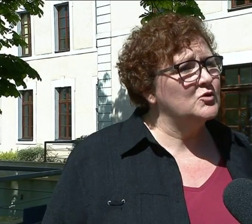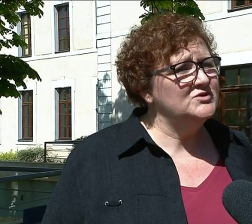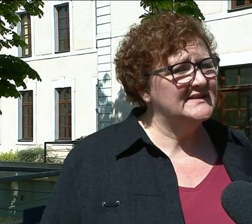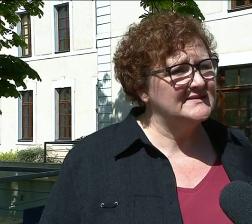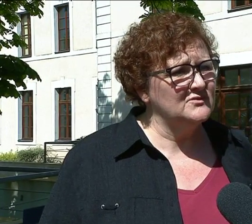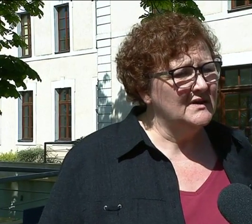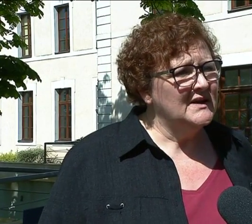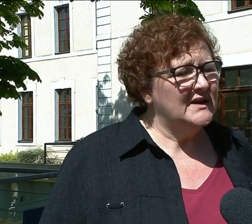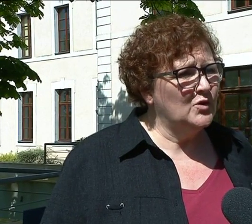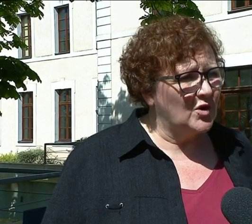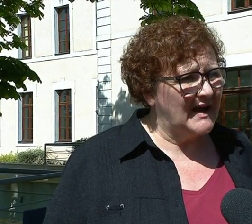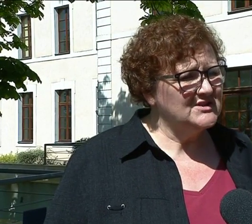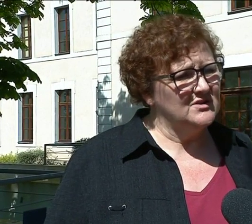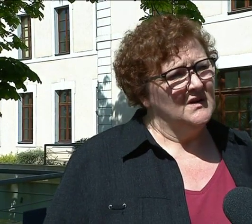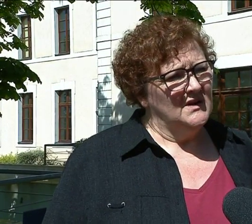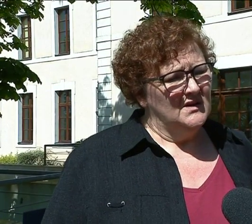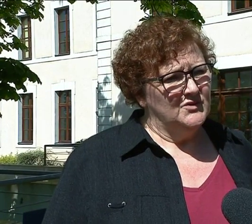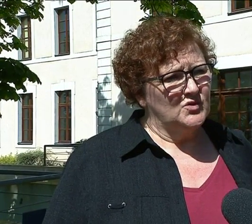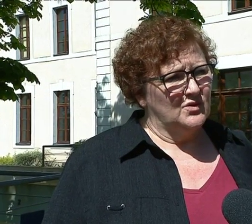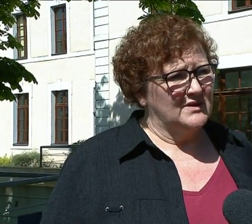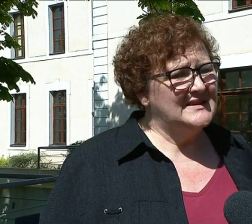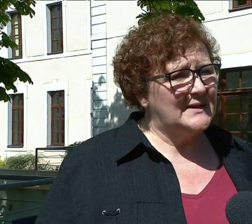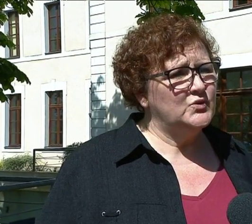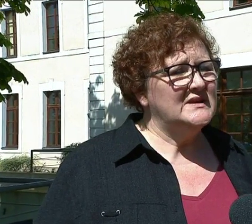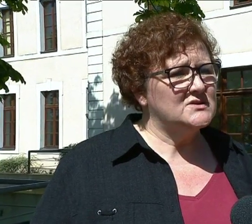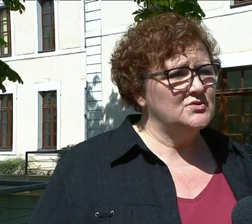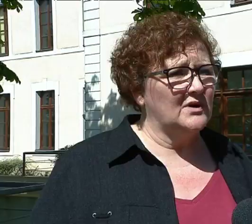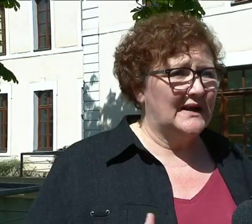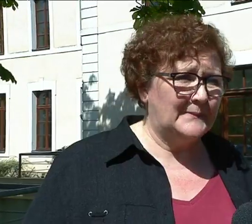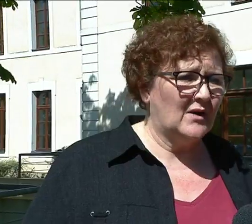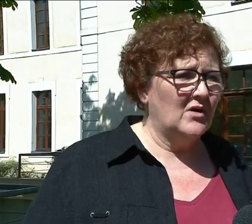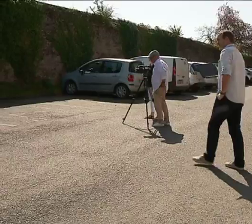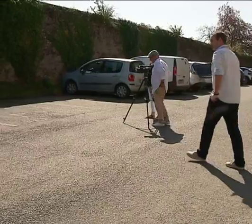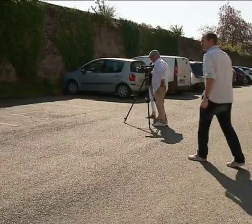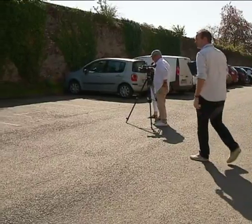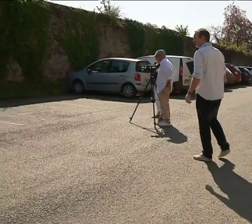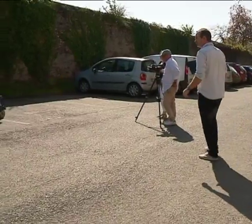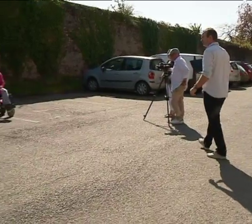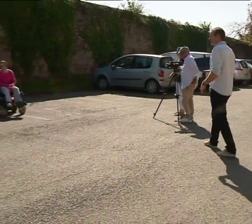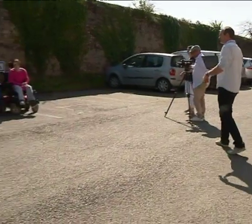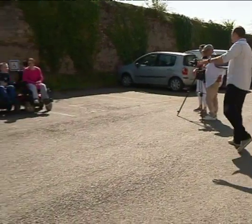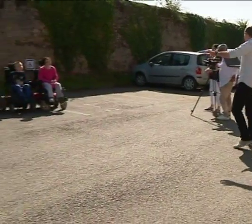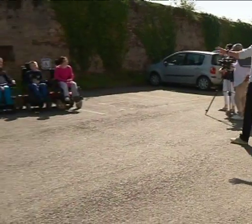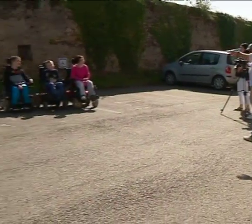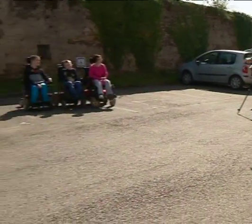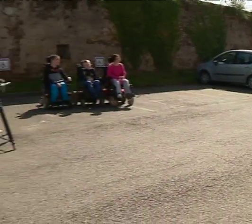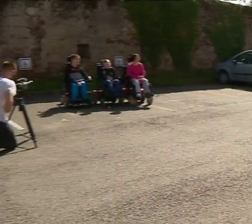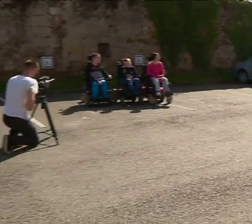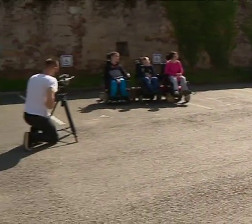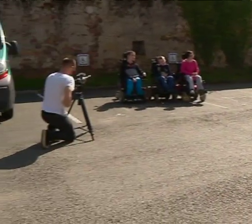communication et au langage, qui s'appuie sur la parole, les signes et les pictogrammes. Et à